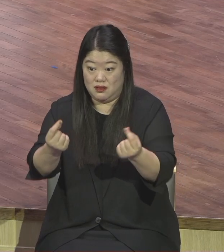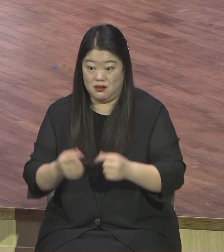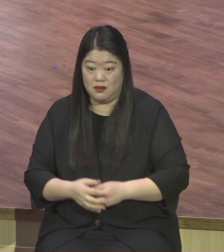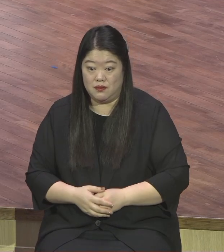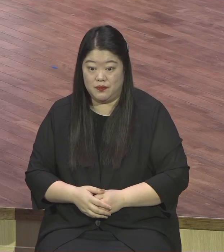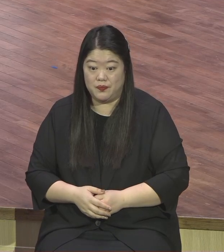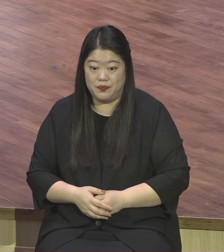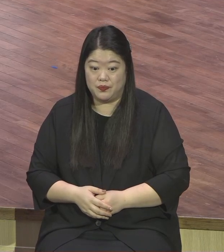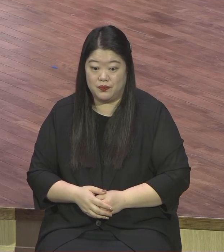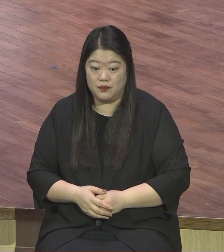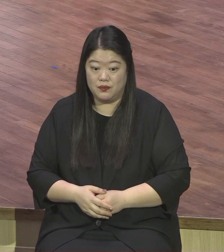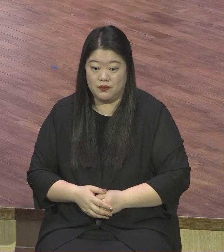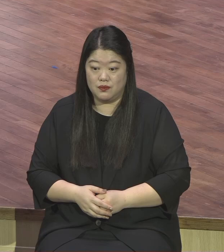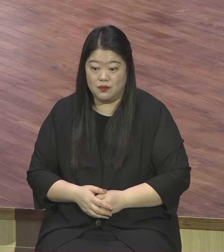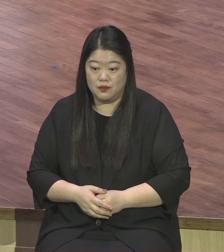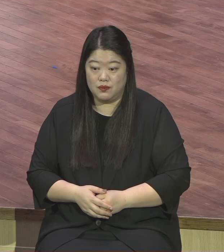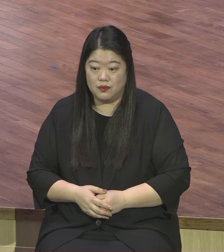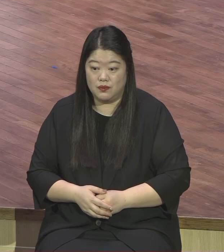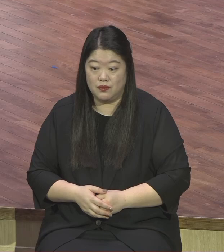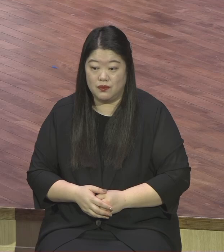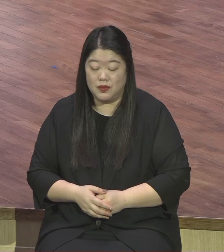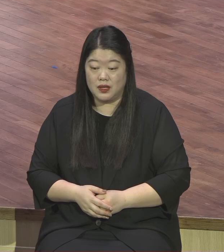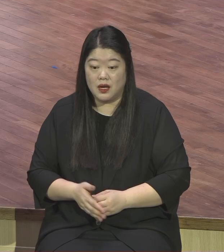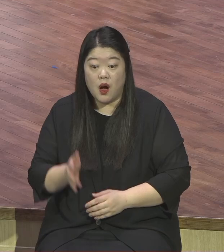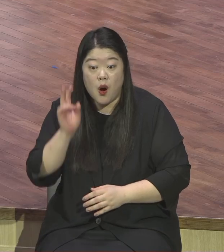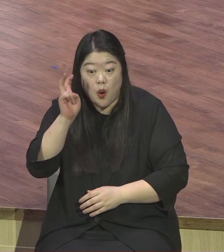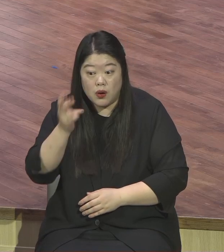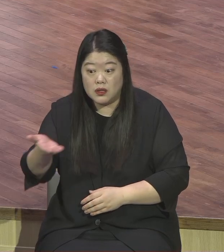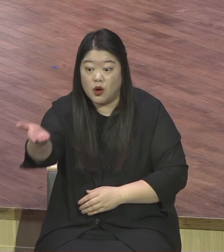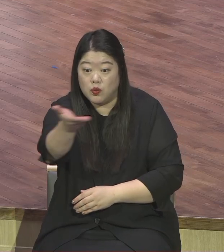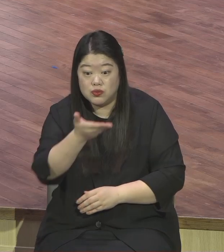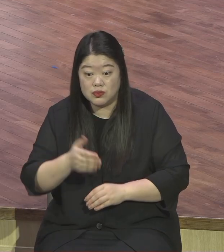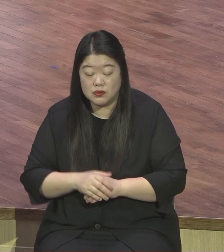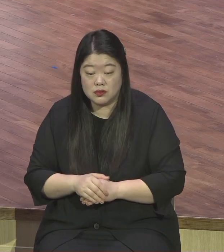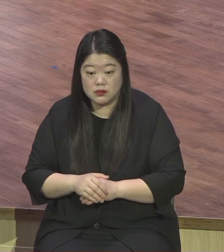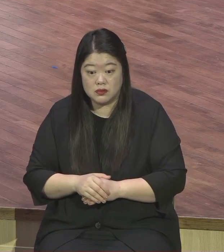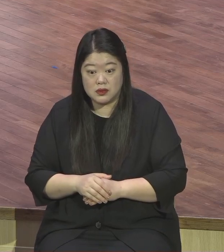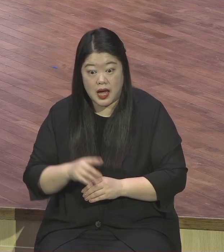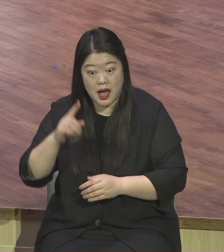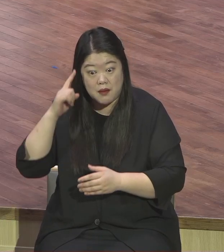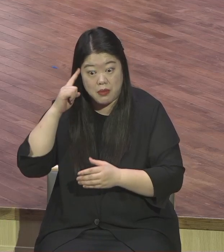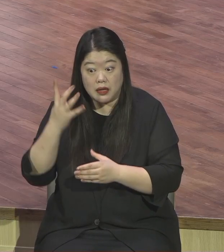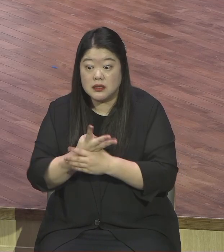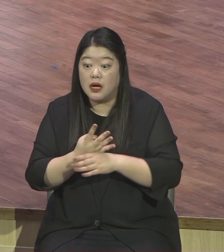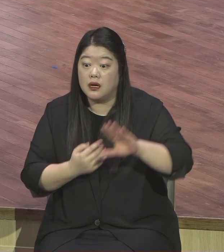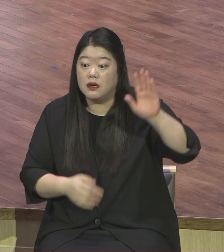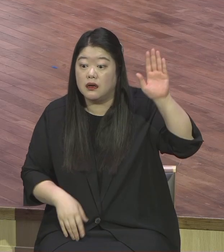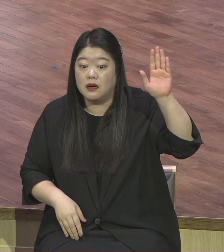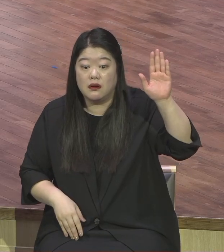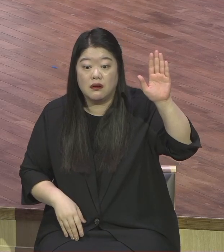이해가 되는 게 아니란 말이에요. 여기 학박사가 앉아있어도 못 알아들어요. 앉아 존다니까요.